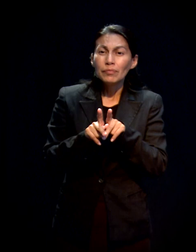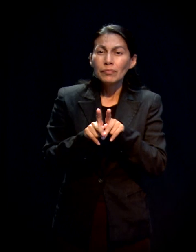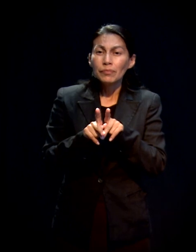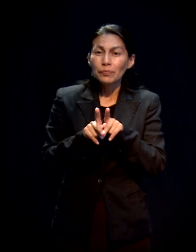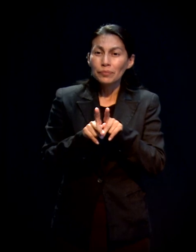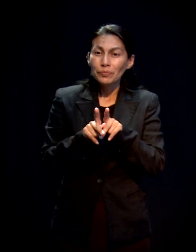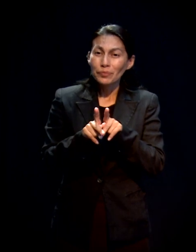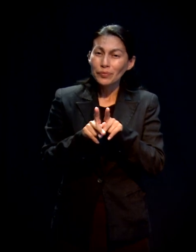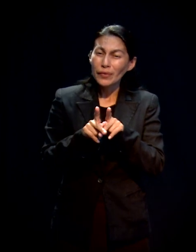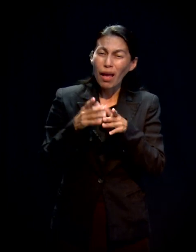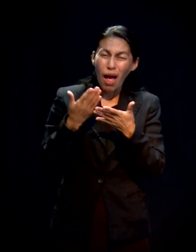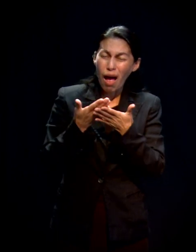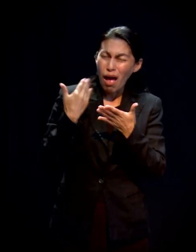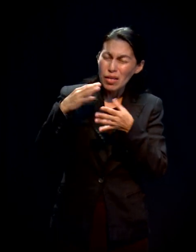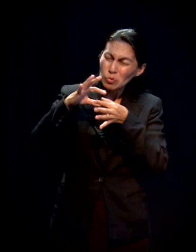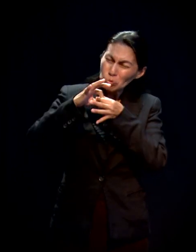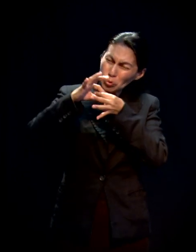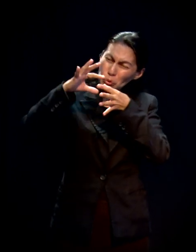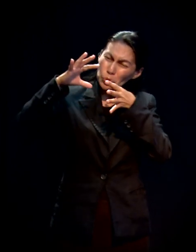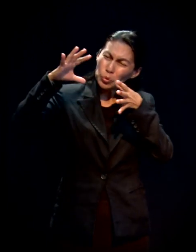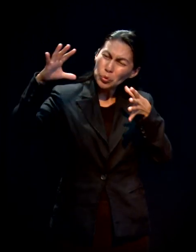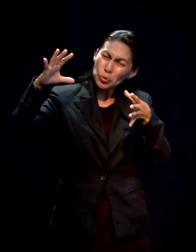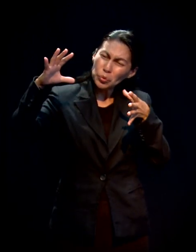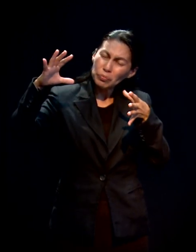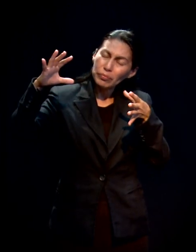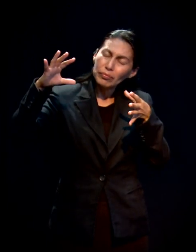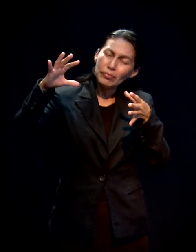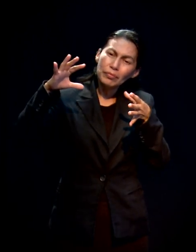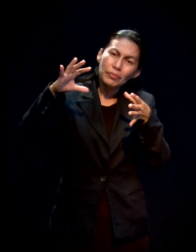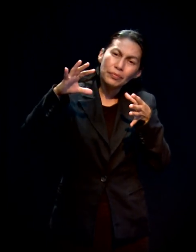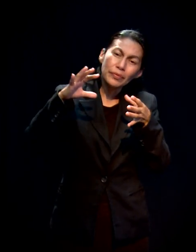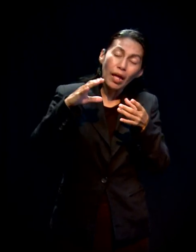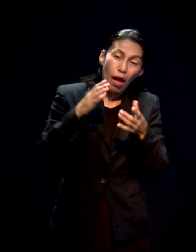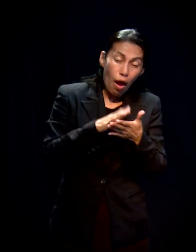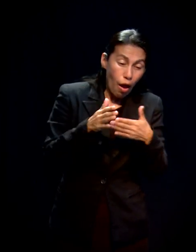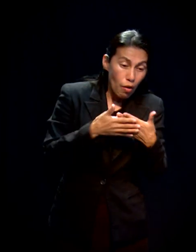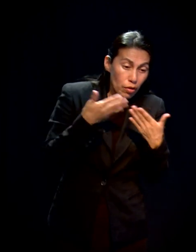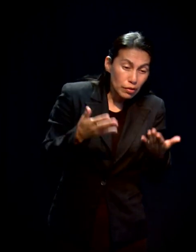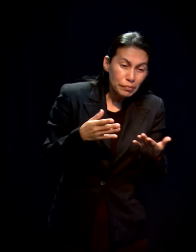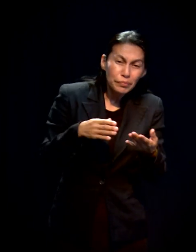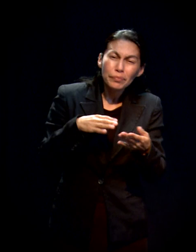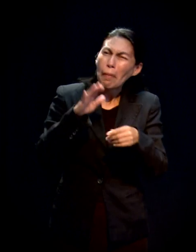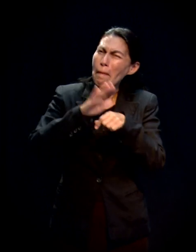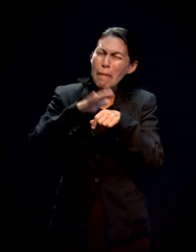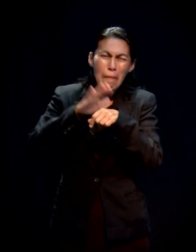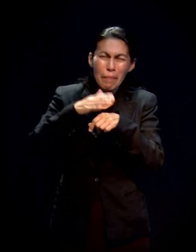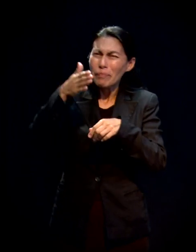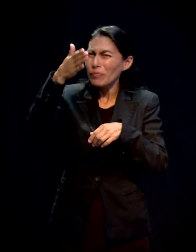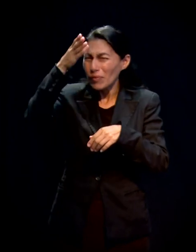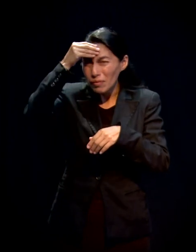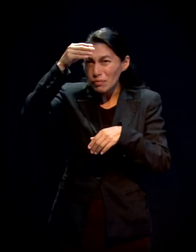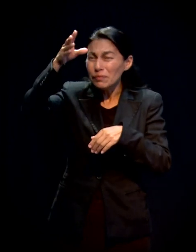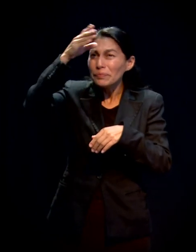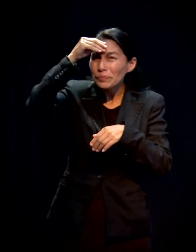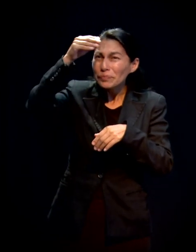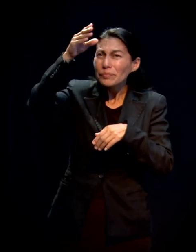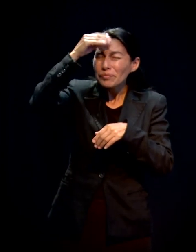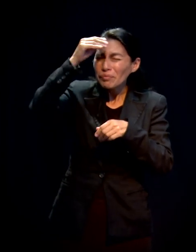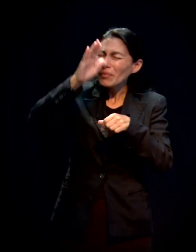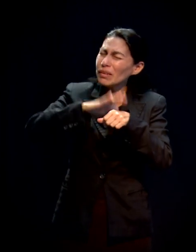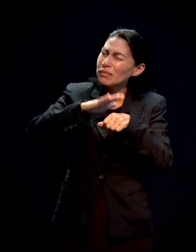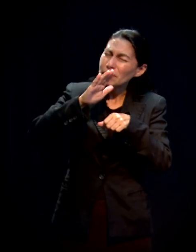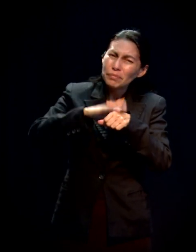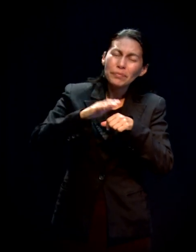estaban un poquito afuera de la iglesia se fueron acercando cada vez más a querer conocer de dios a mí y